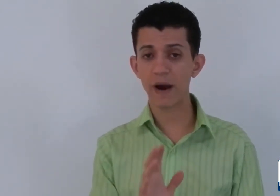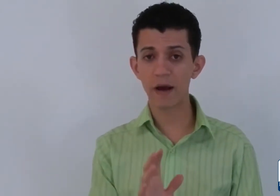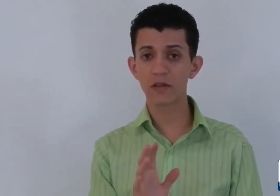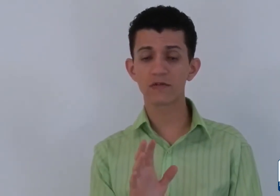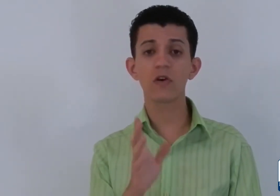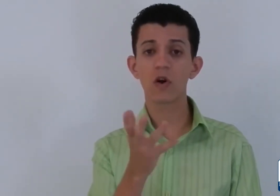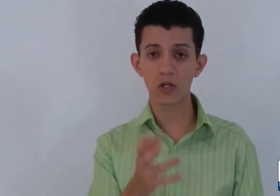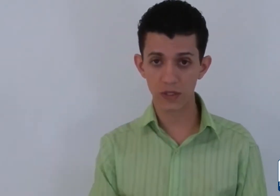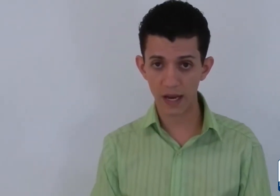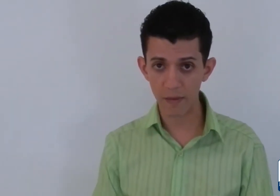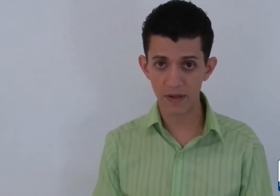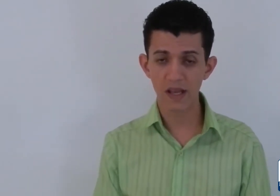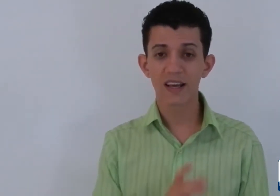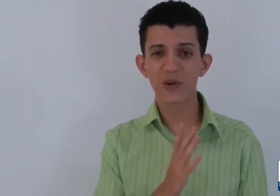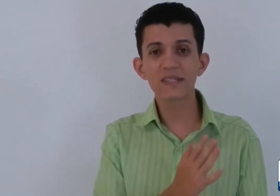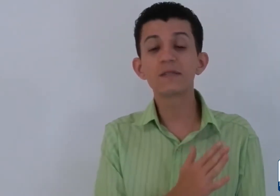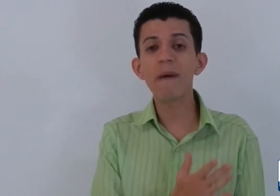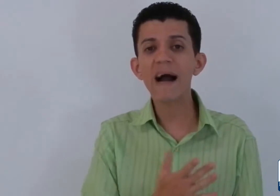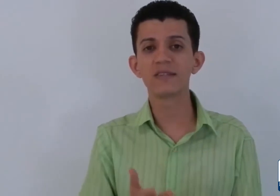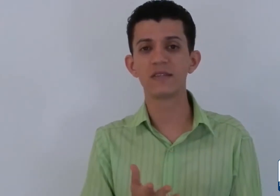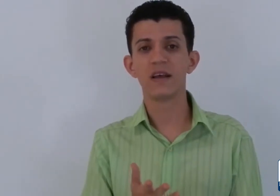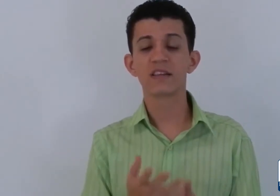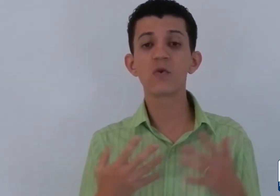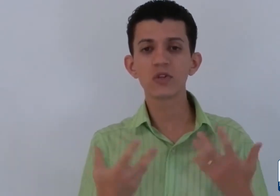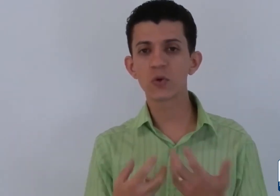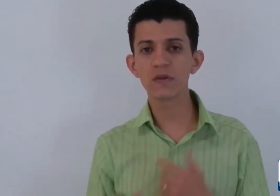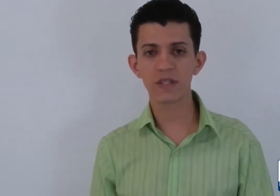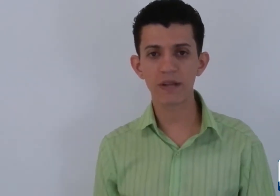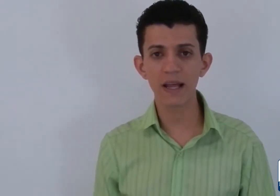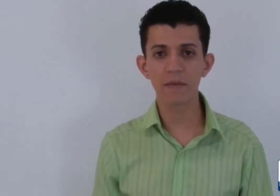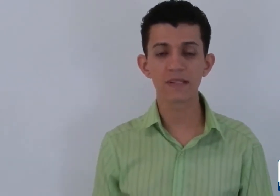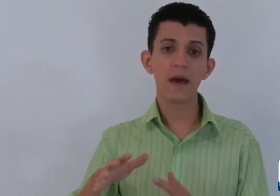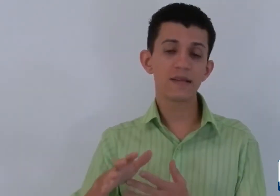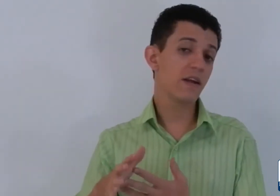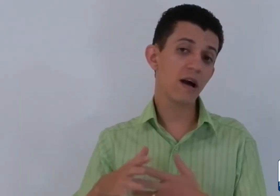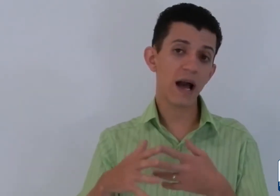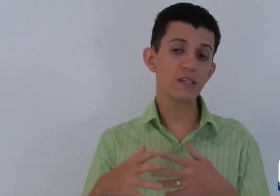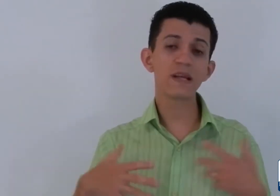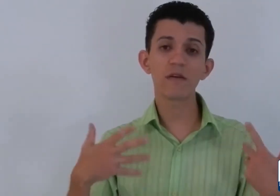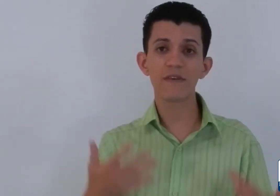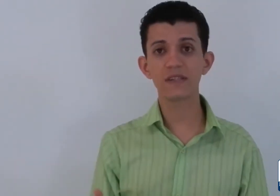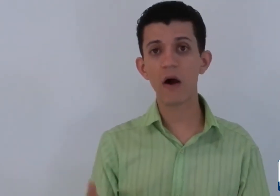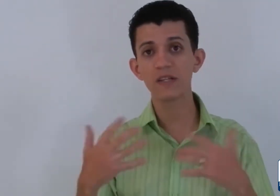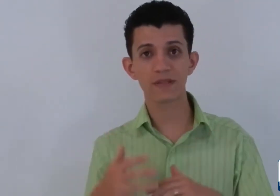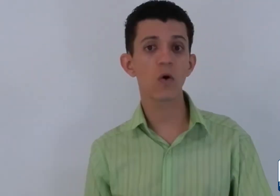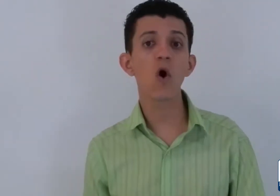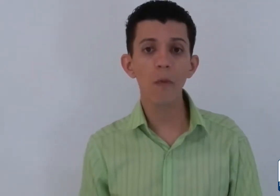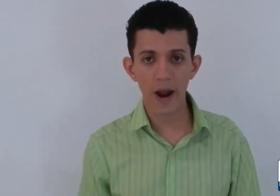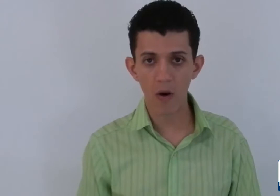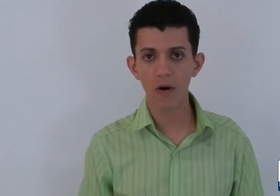parâmetros fonológicos da Libras, são essas partes que constituem o sinal da Libras, seria a expressão facial, expressão corporal